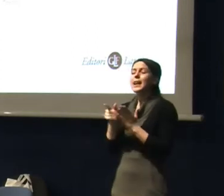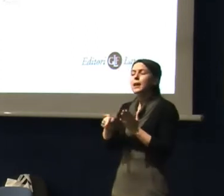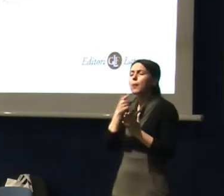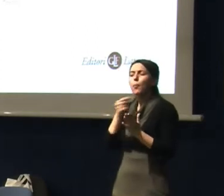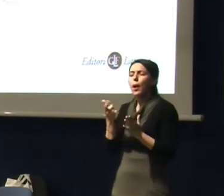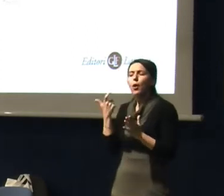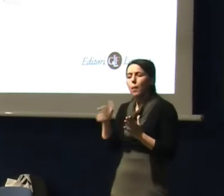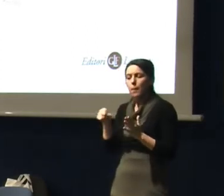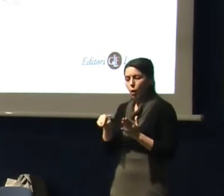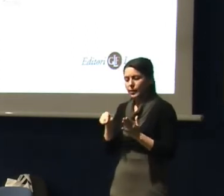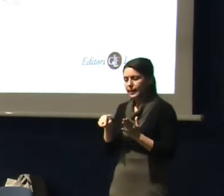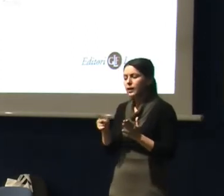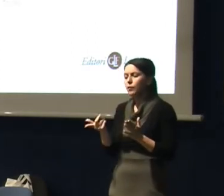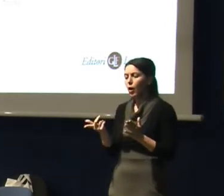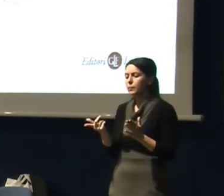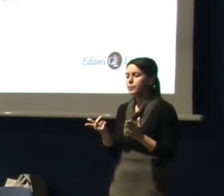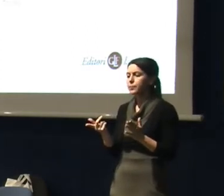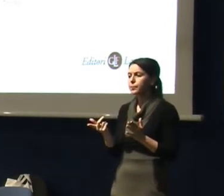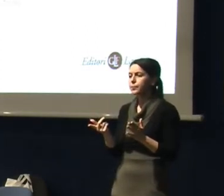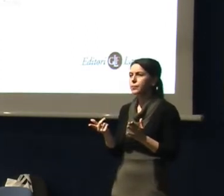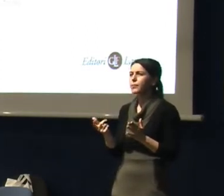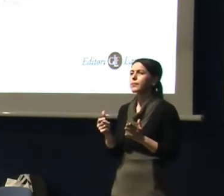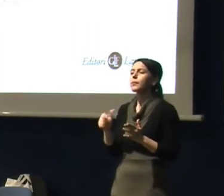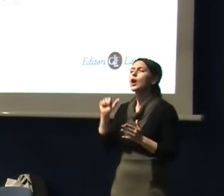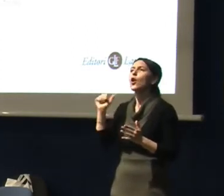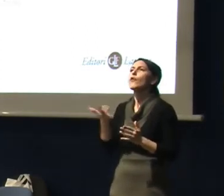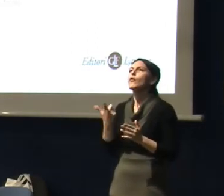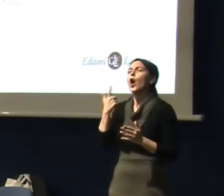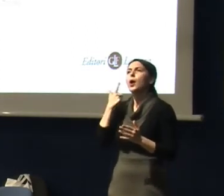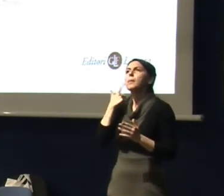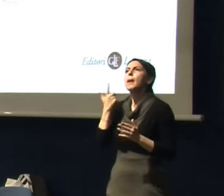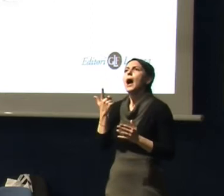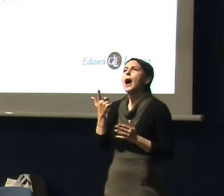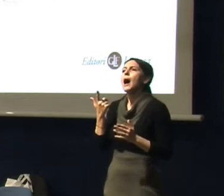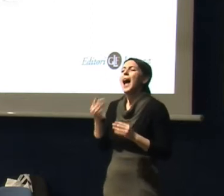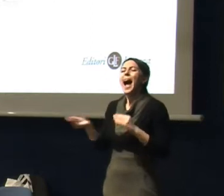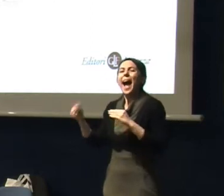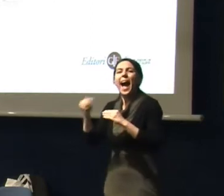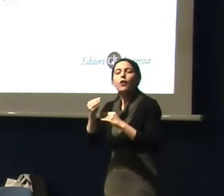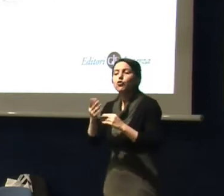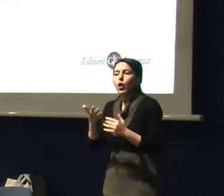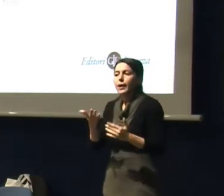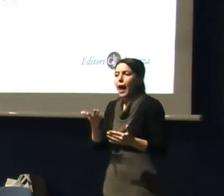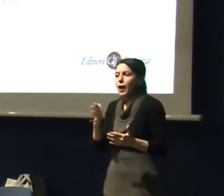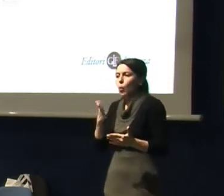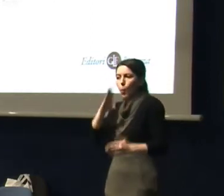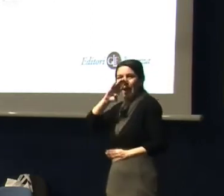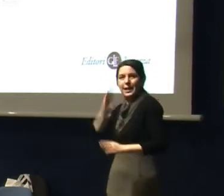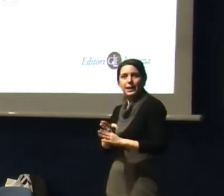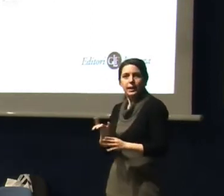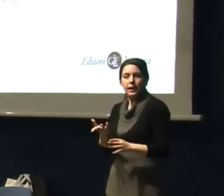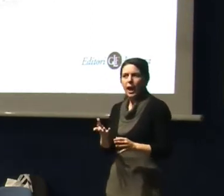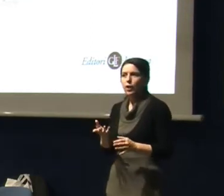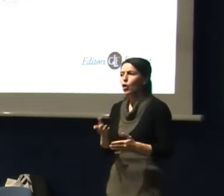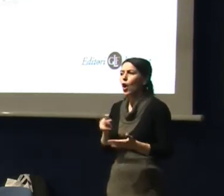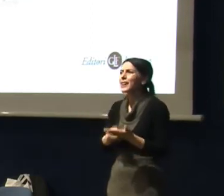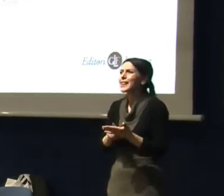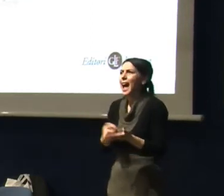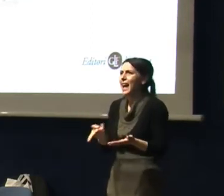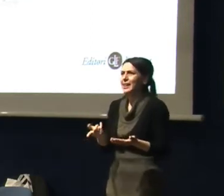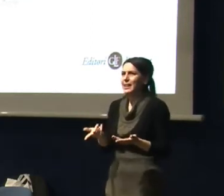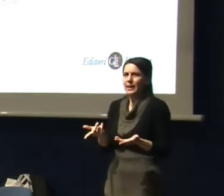è un libro è quasi un instant book per quanto è aggiornato con i dati cioè proprio fresco per cui dati che vedete